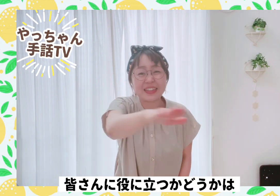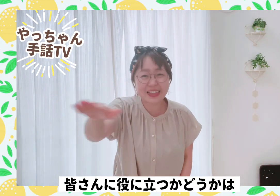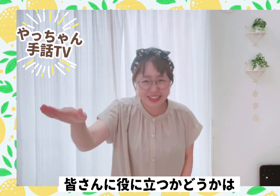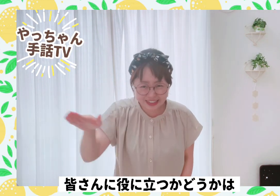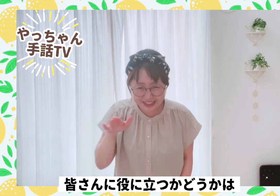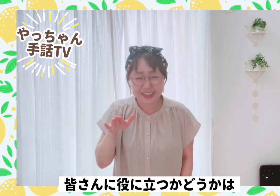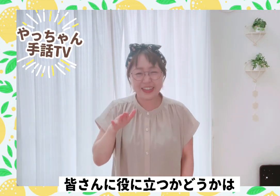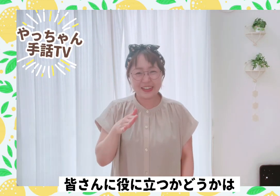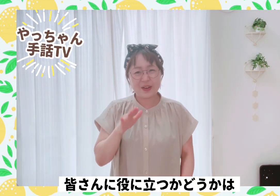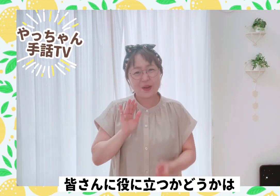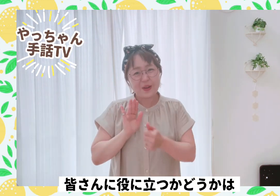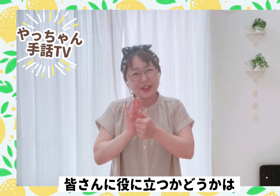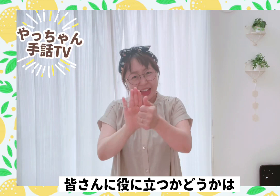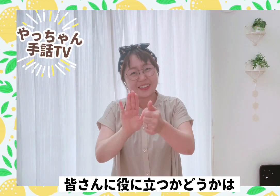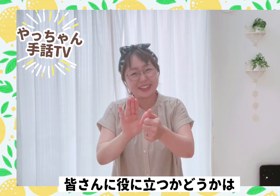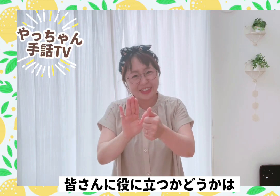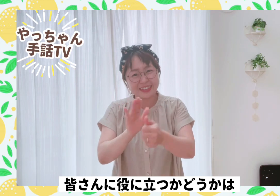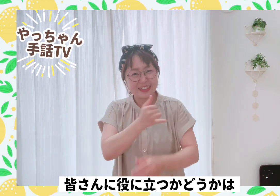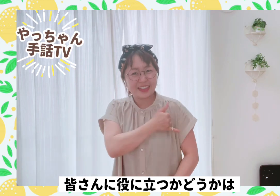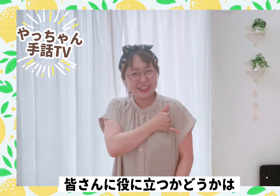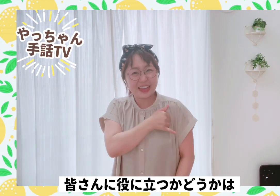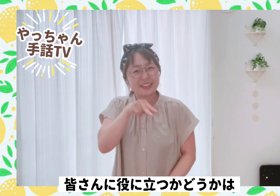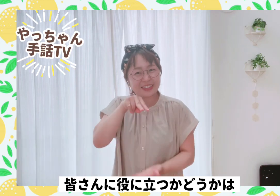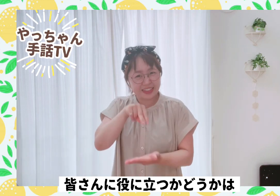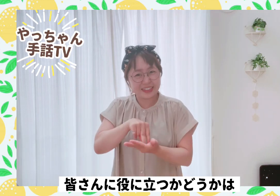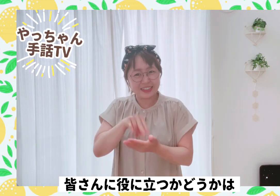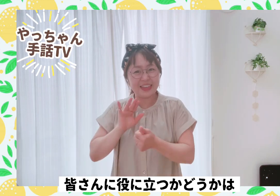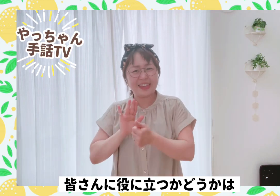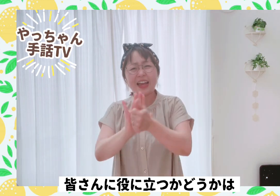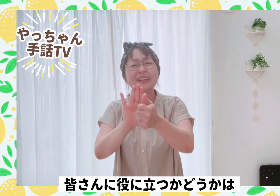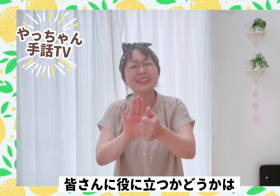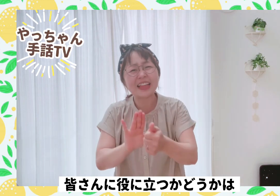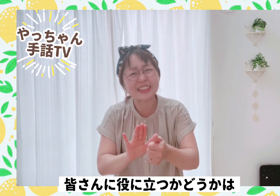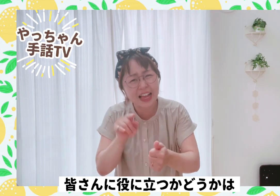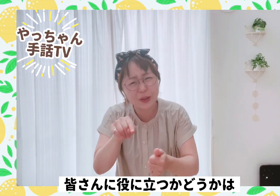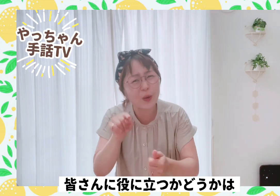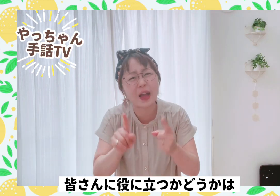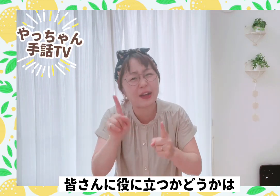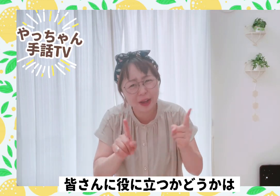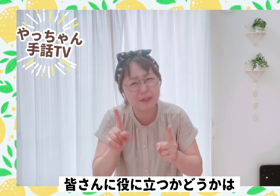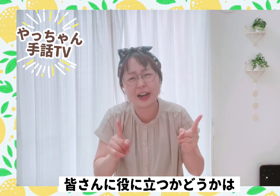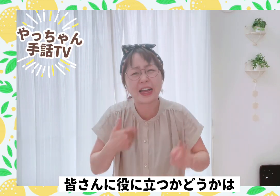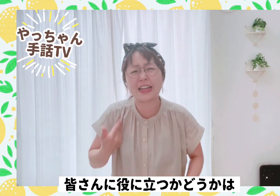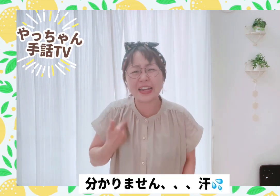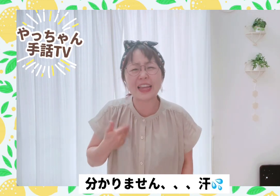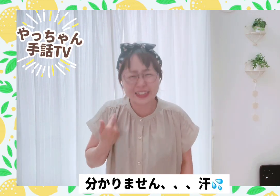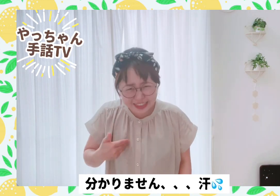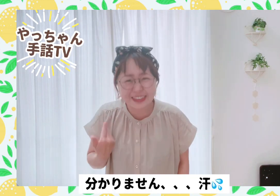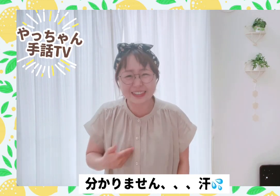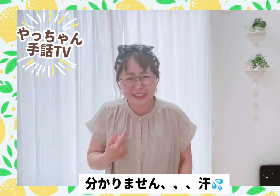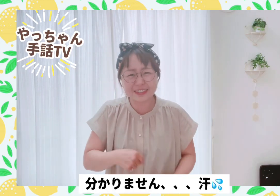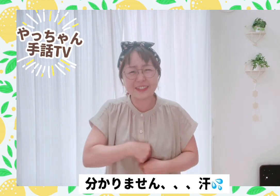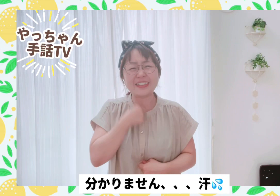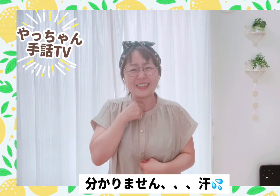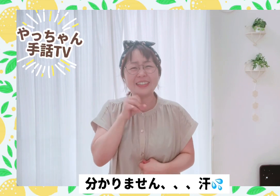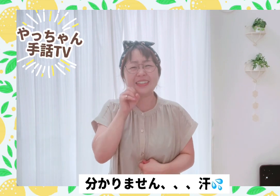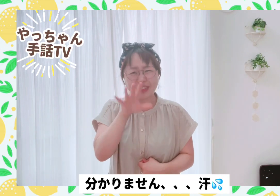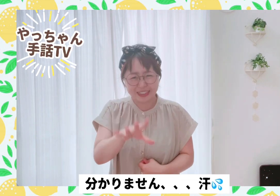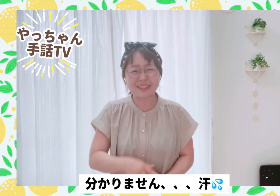ですので皆さんの役に立つかどうか、それがね、わからないです。